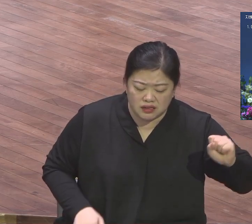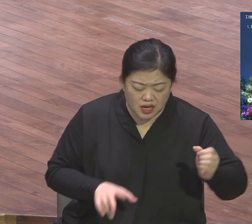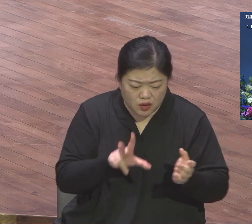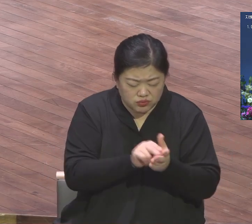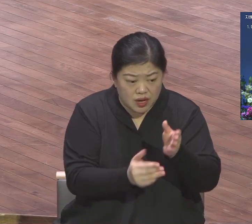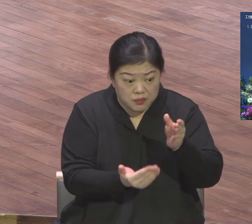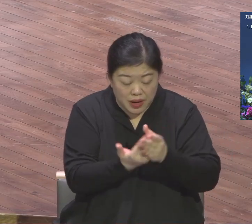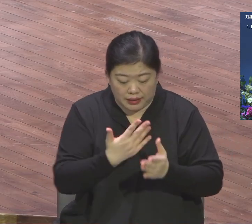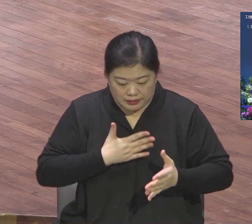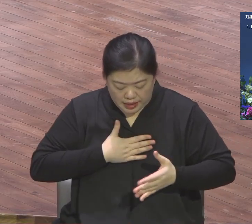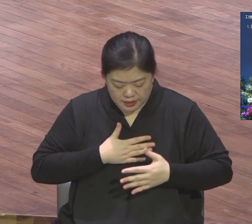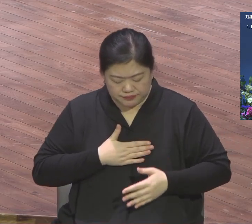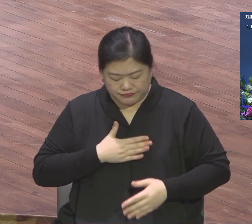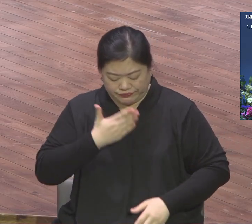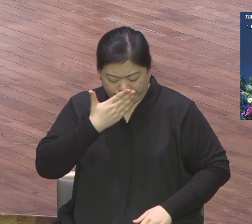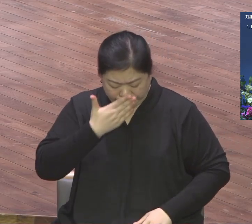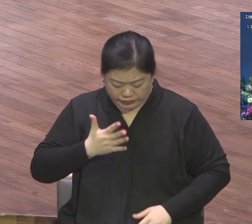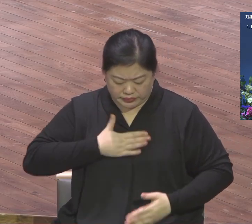속지 않아요.